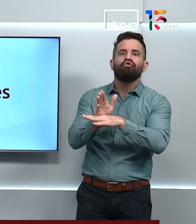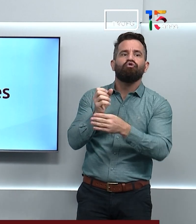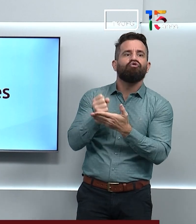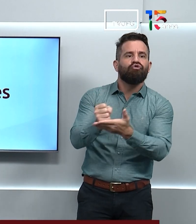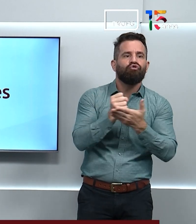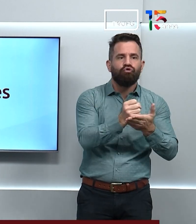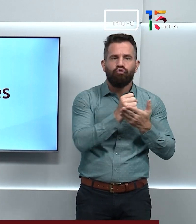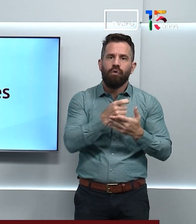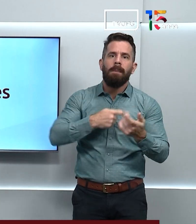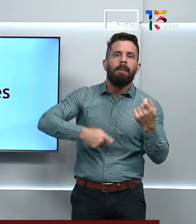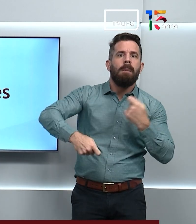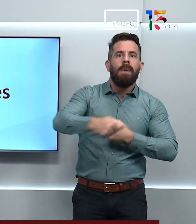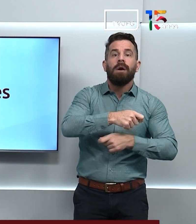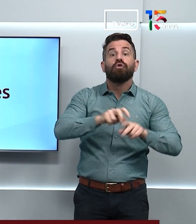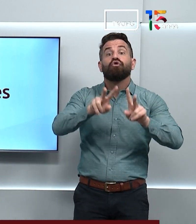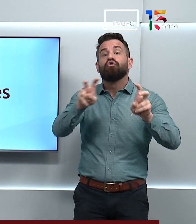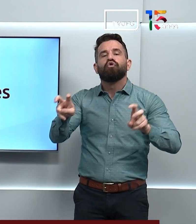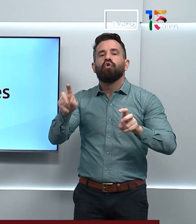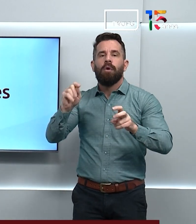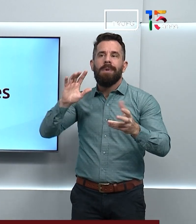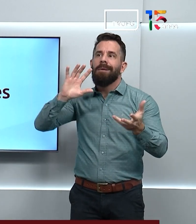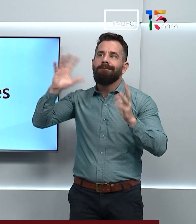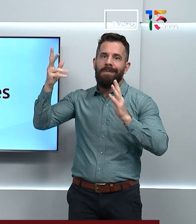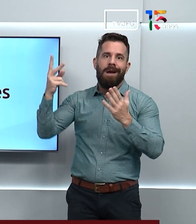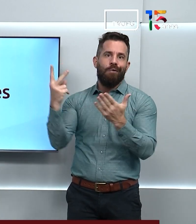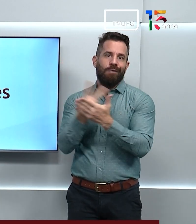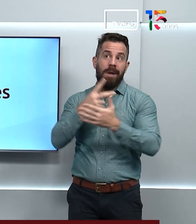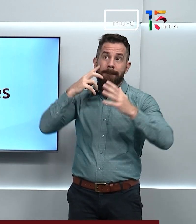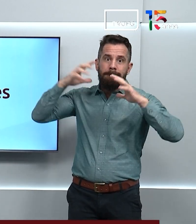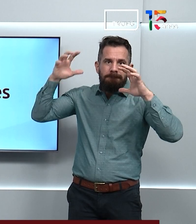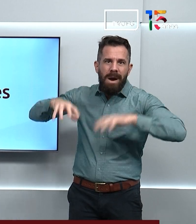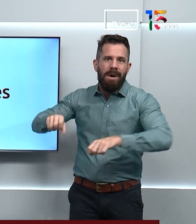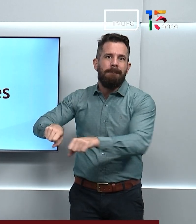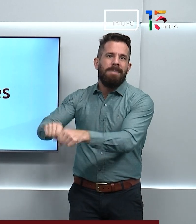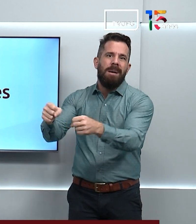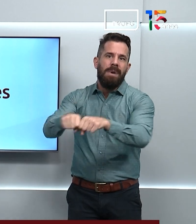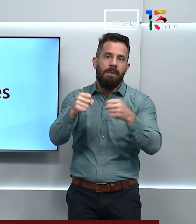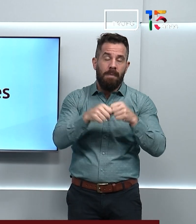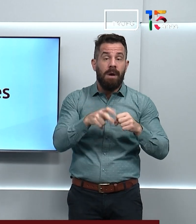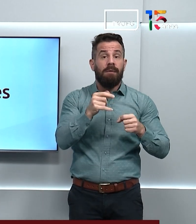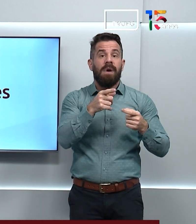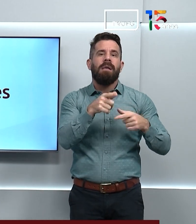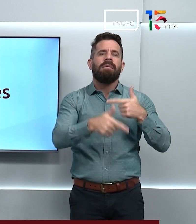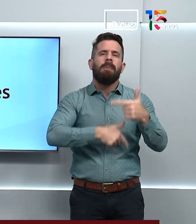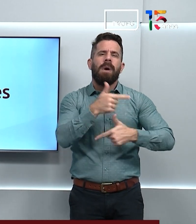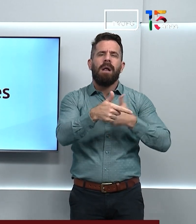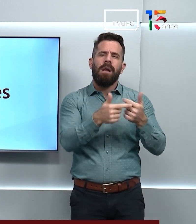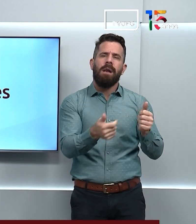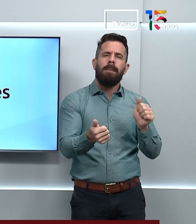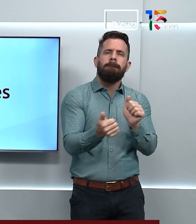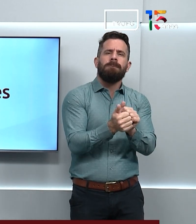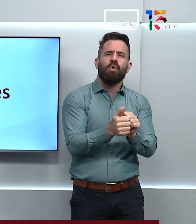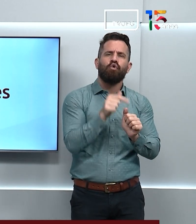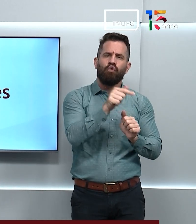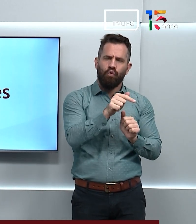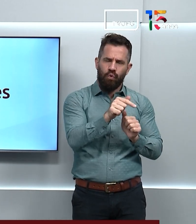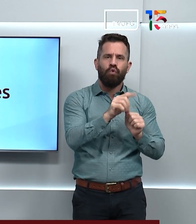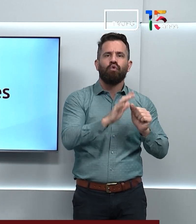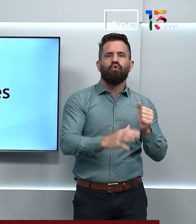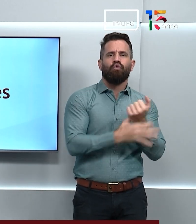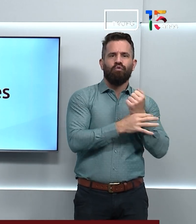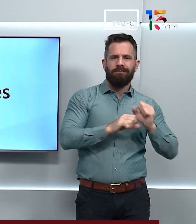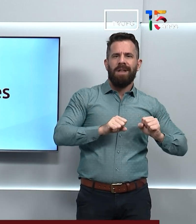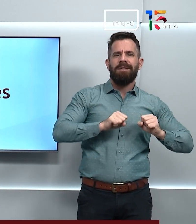esse gabinete vai funcionar junto à Defesa Civil, ao lado do estádio Serra Dourada. O gabinete vai atuar